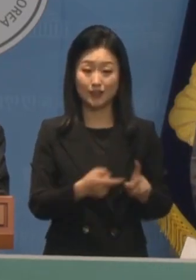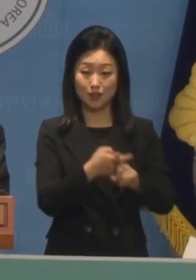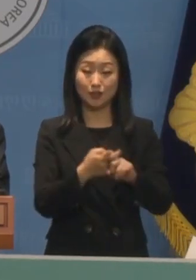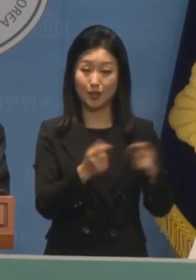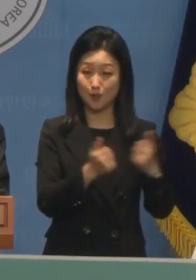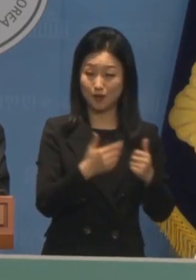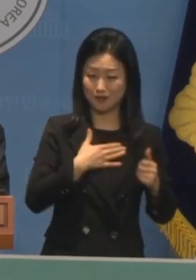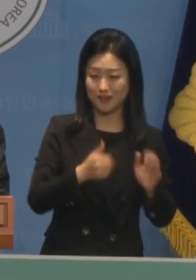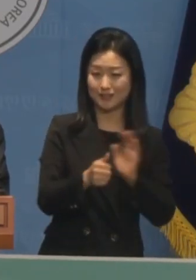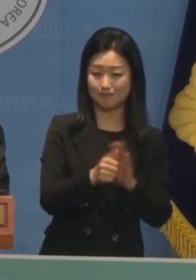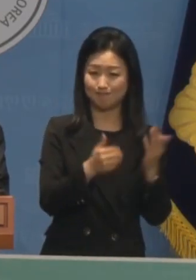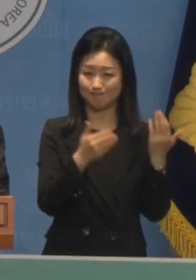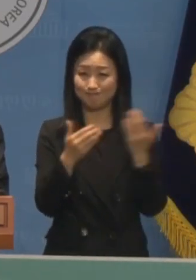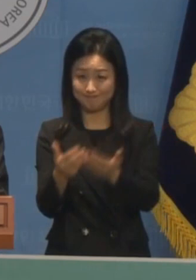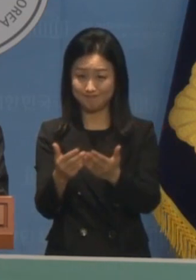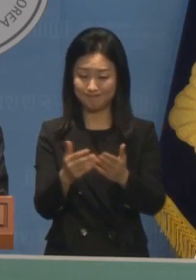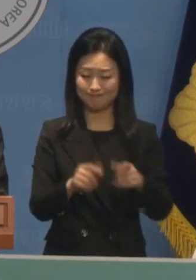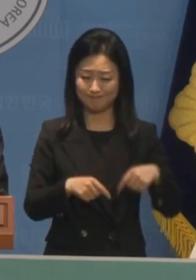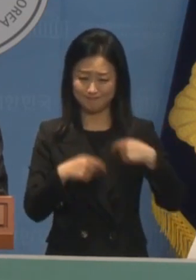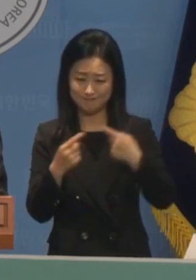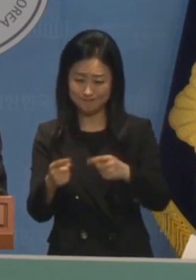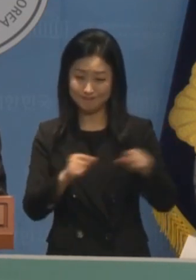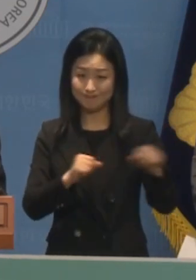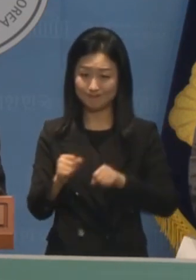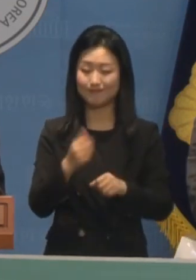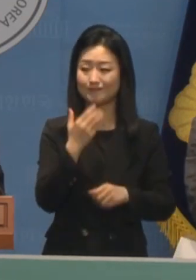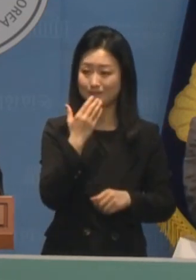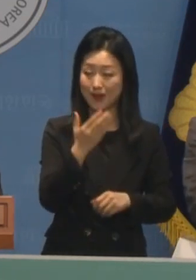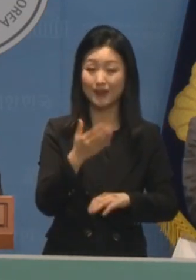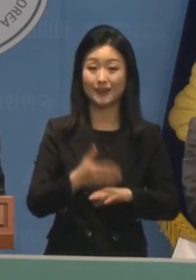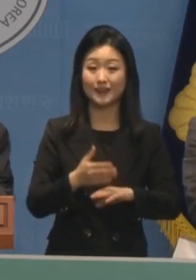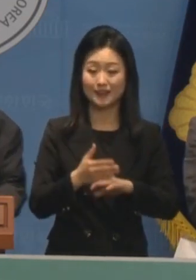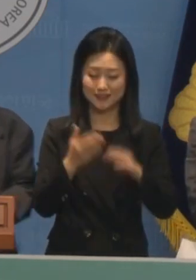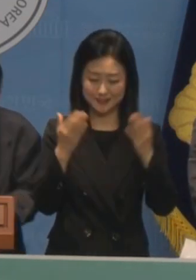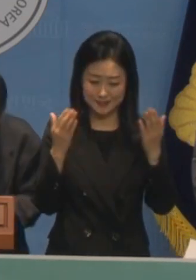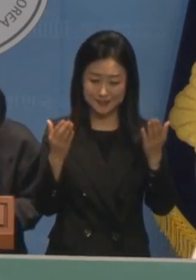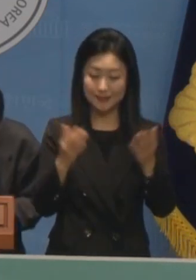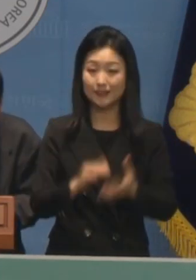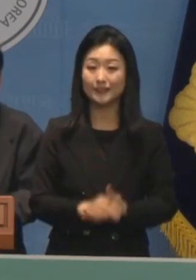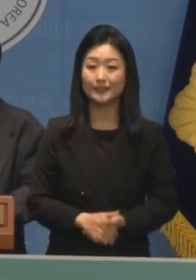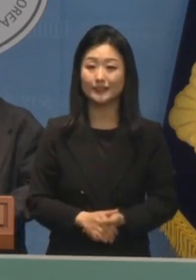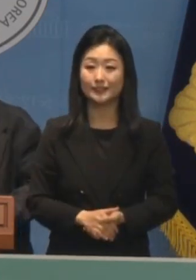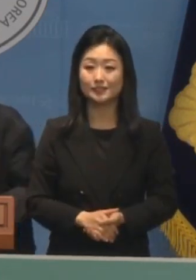한국사회적연대회의도 국회와 함께 최선을 다하겠습니다. 감사합니다.